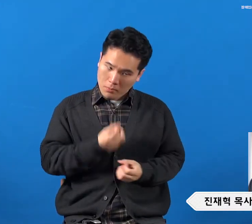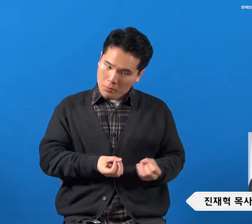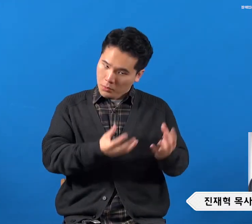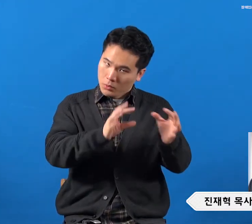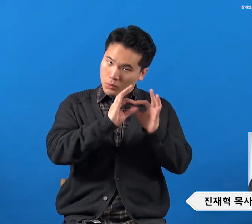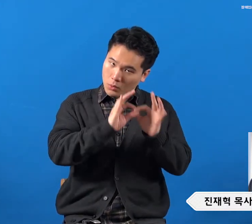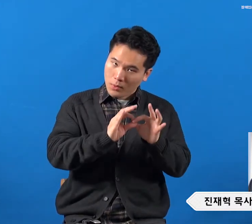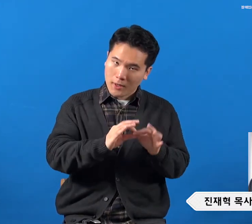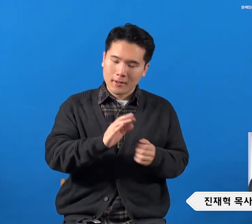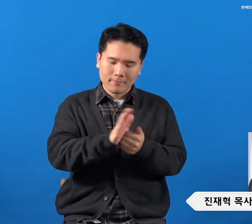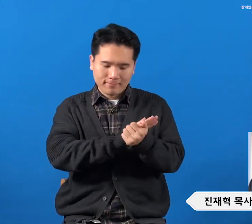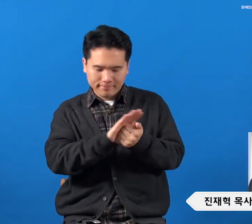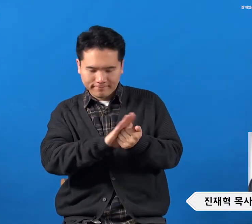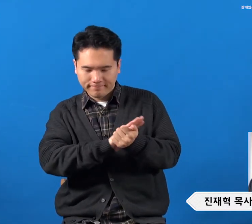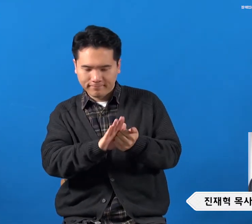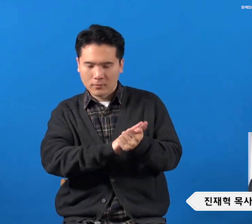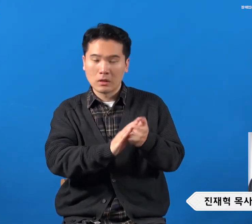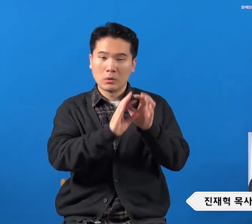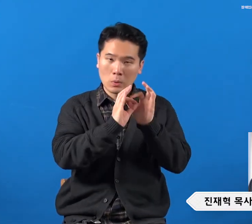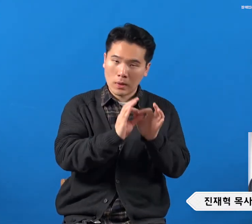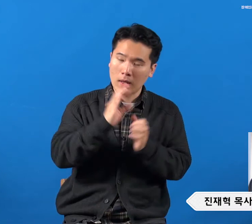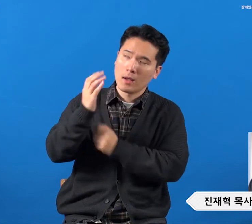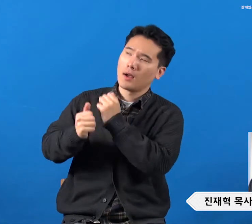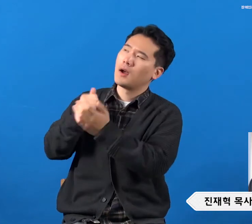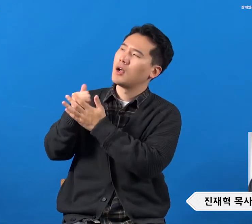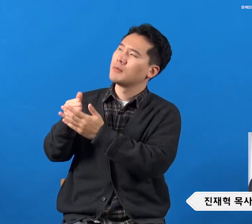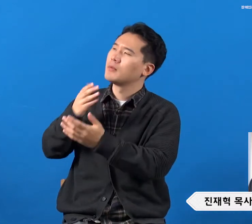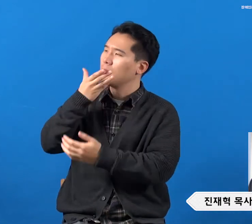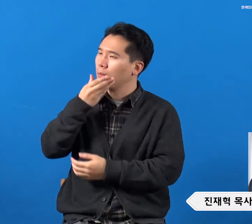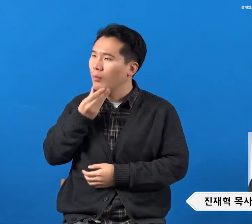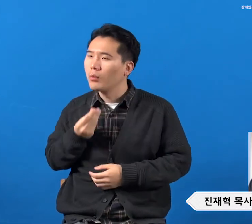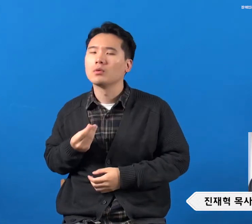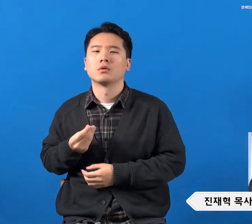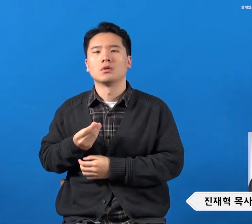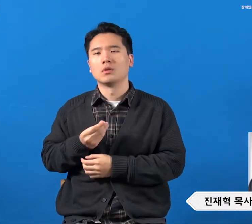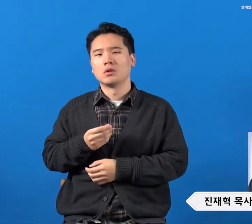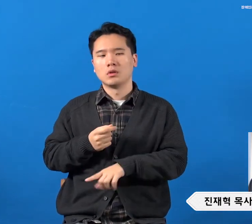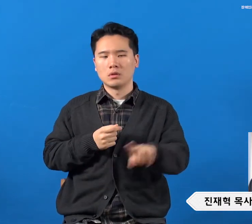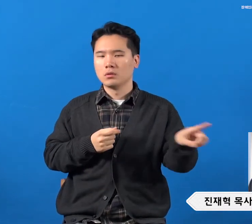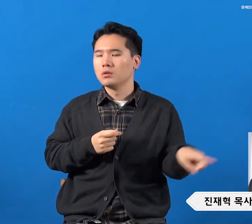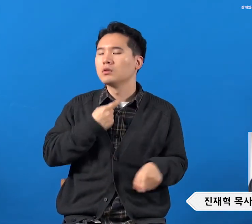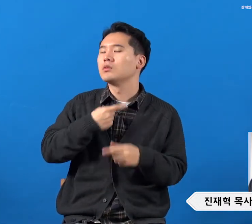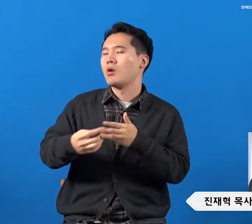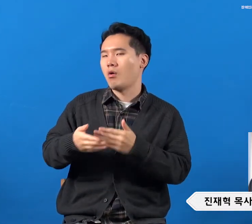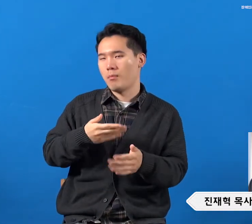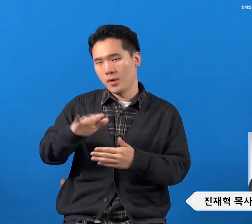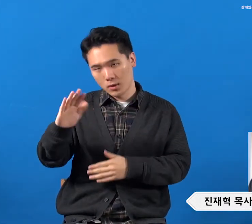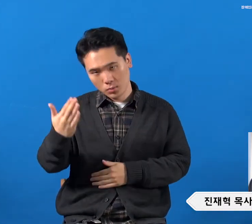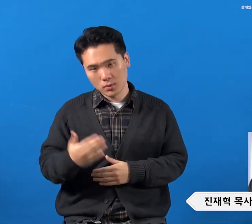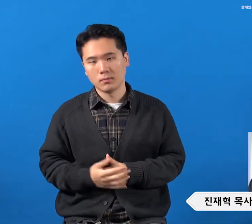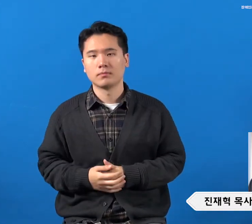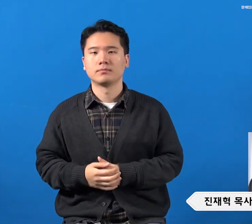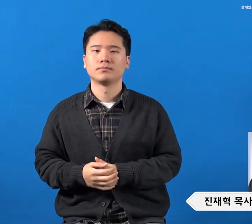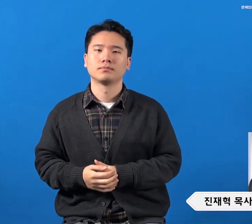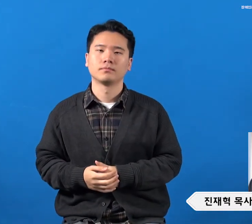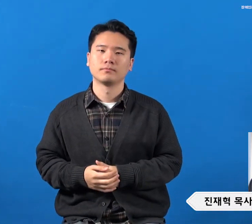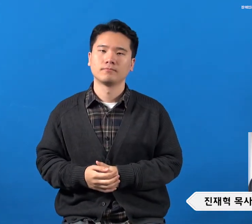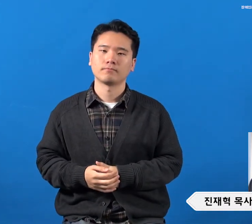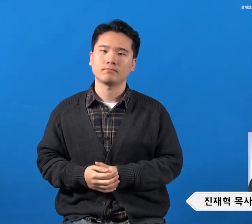통해 친절함을 통해 그들을 향해 사랑하시는 하나님의 축복을 그들은 경험하게